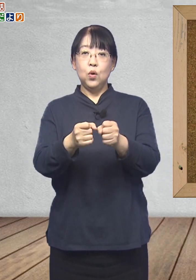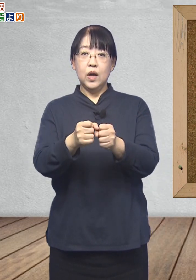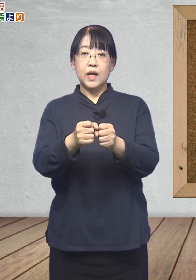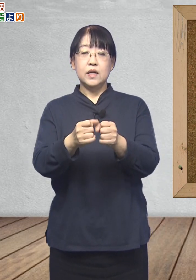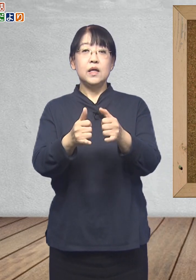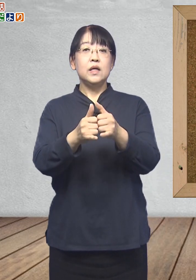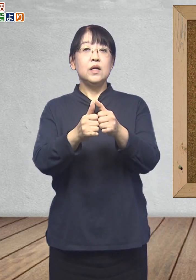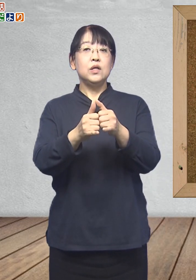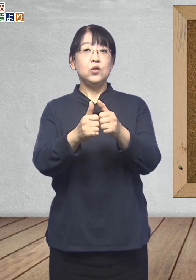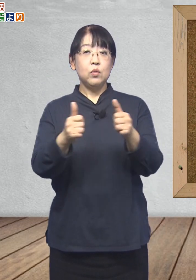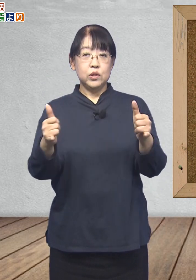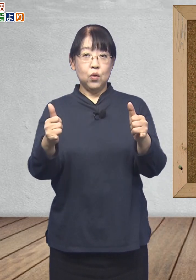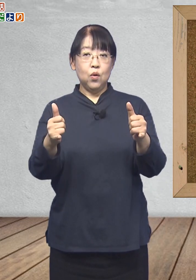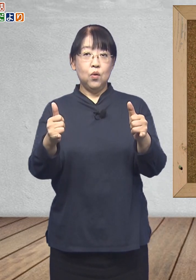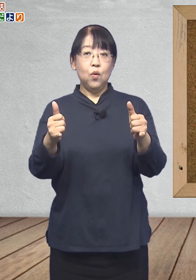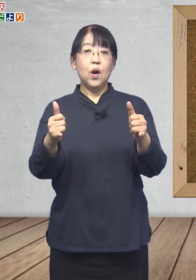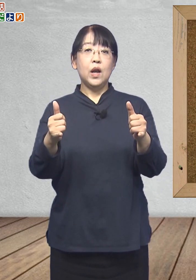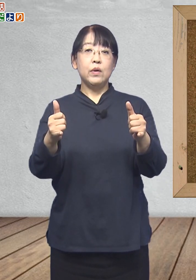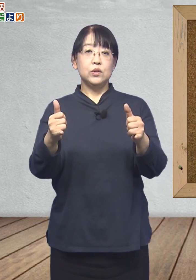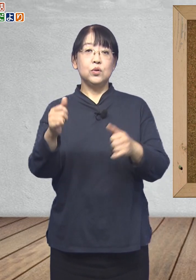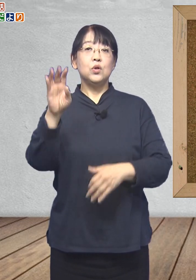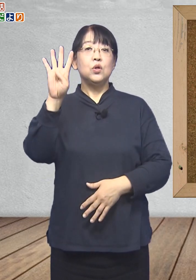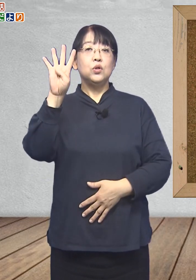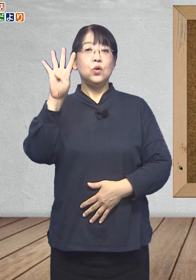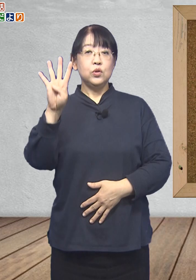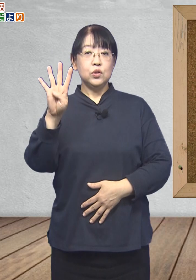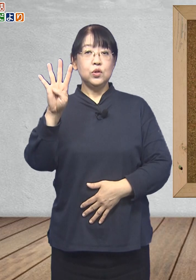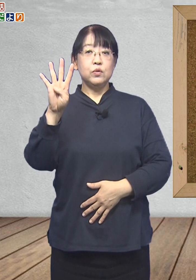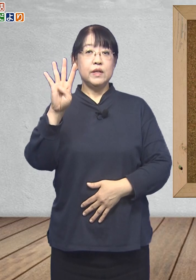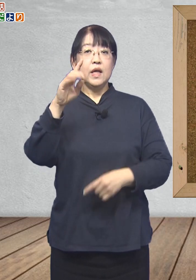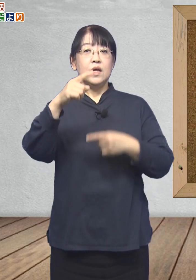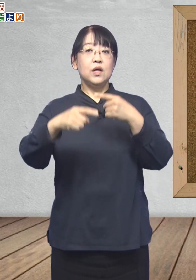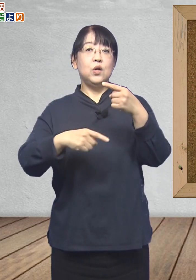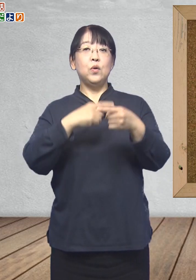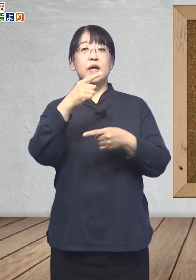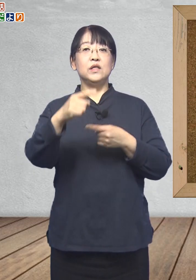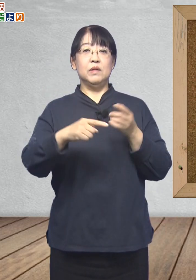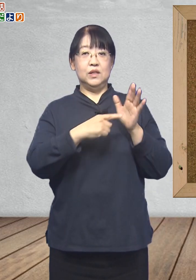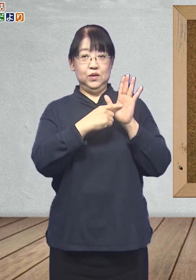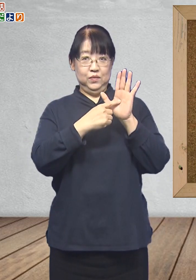害、人々を表す4つの手話で表現します。